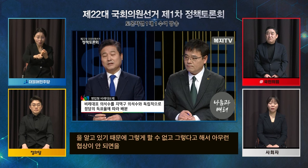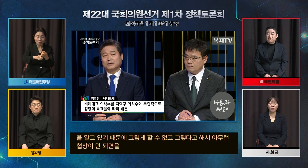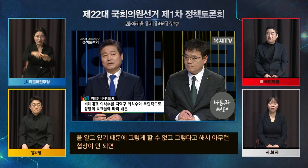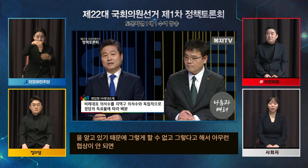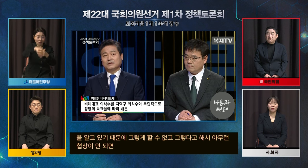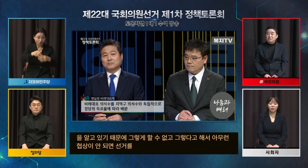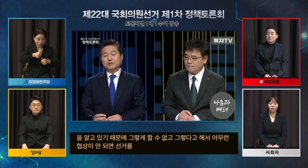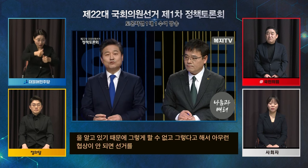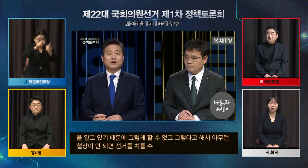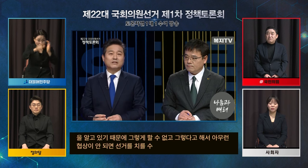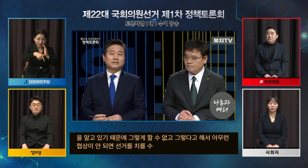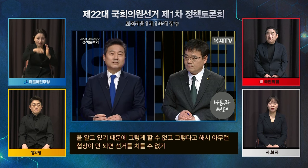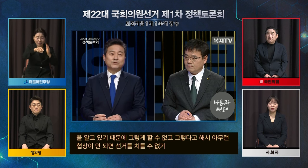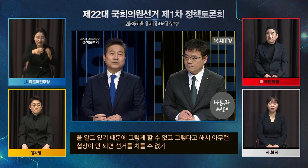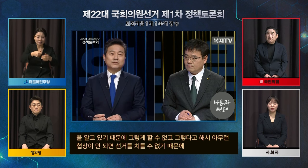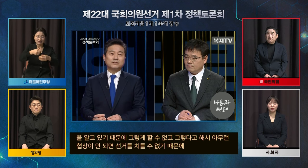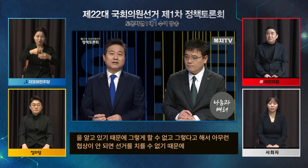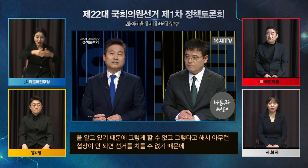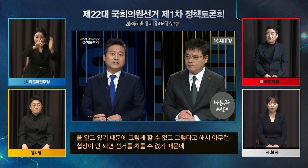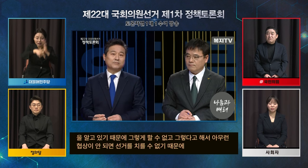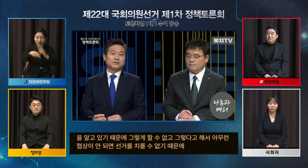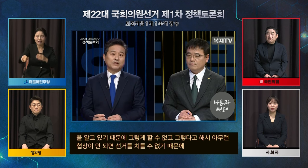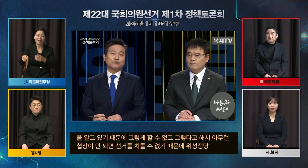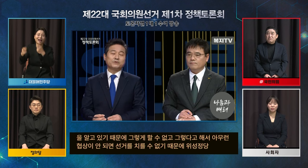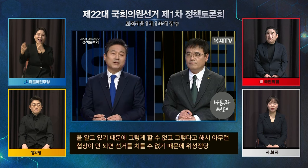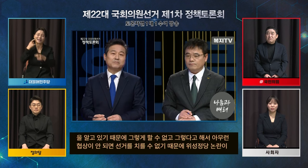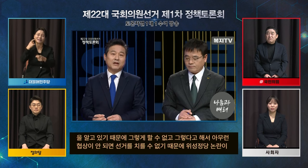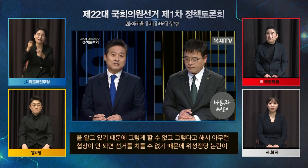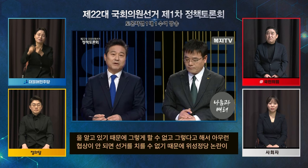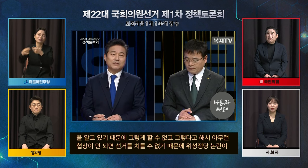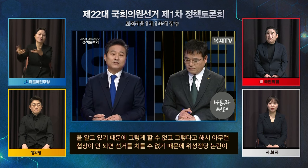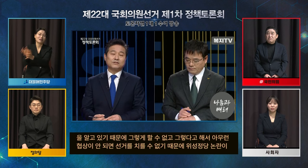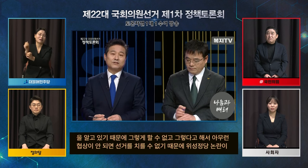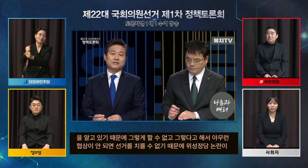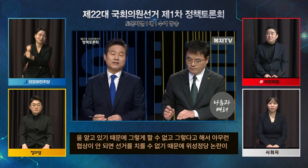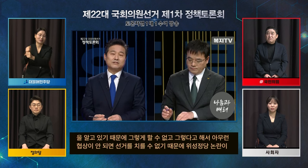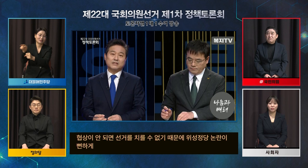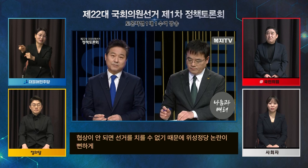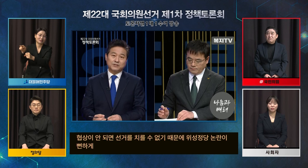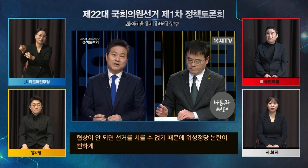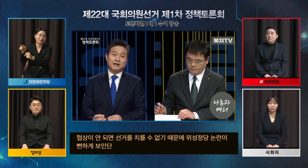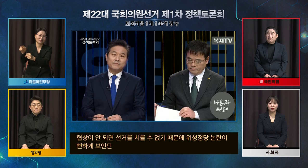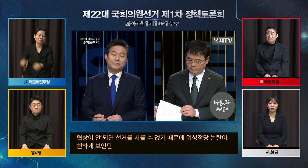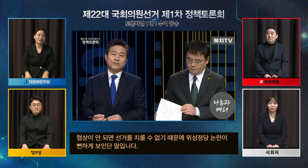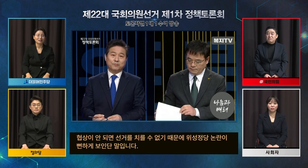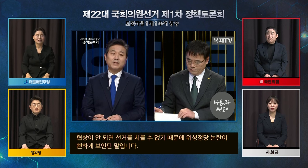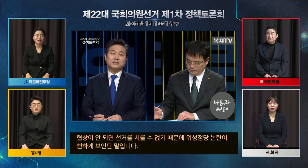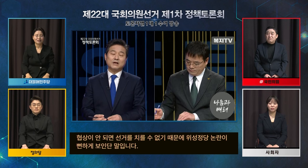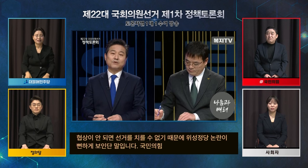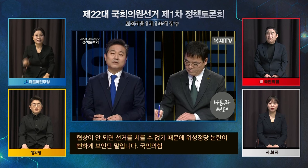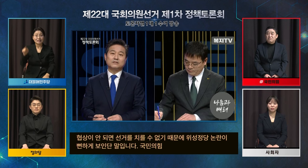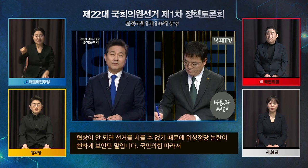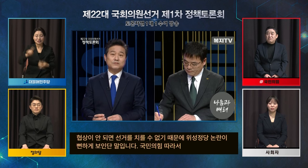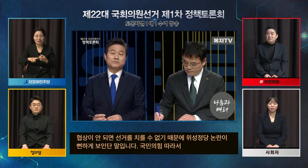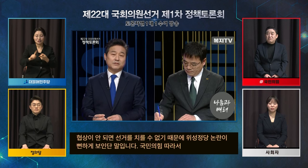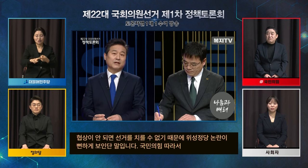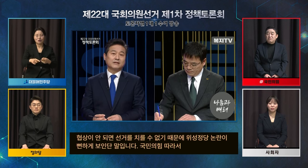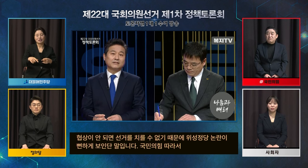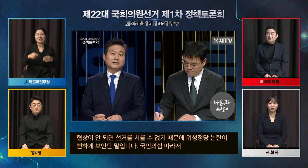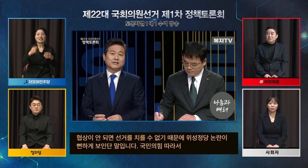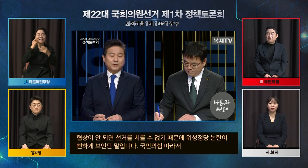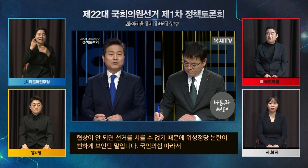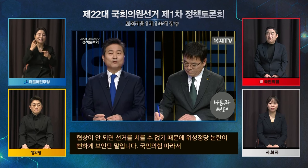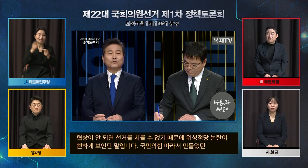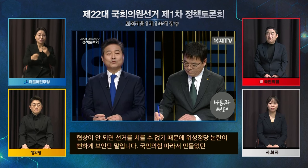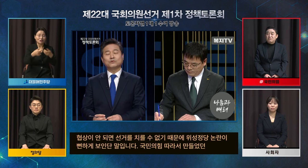말입니다. 민주당은 위성정당을 지난번에 국민의힘 따라서 만들었던 것에 대해서 세 번이나 넘게 사과를 드렸습니다.